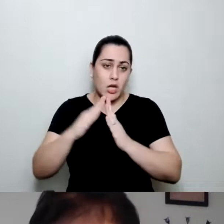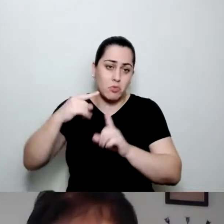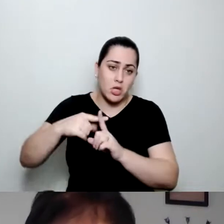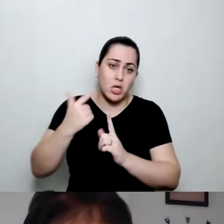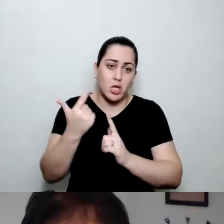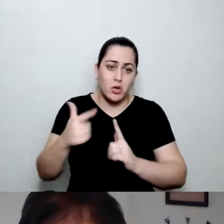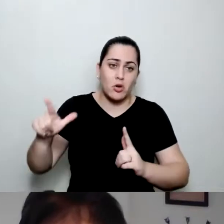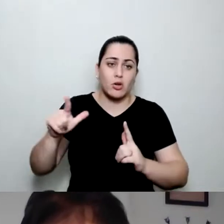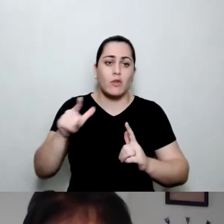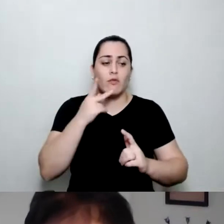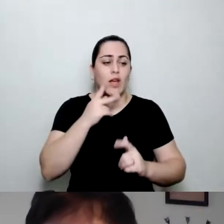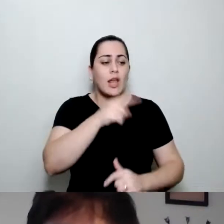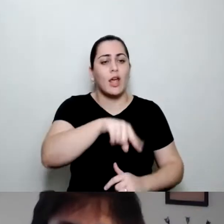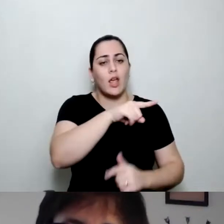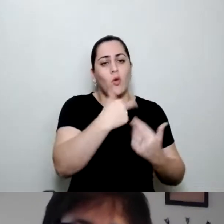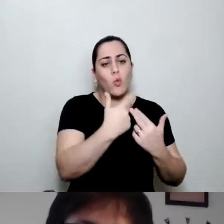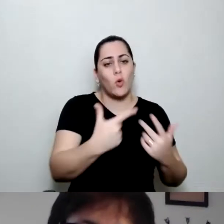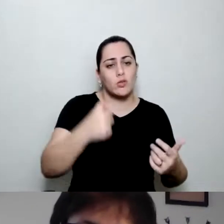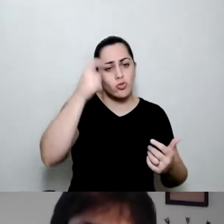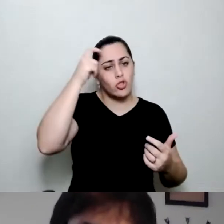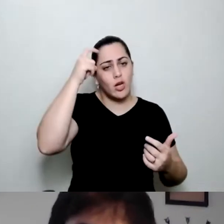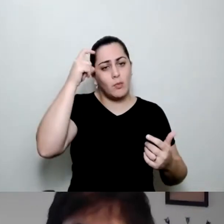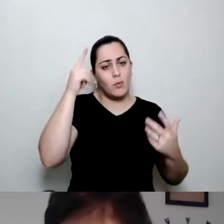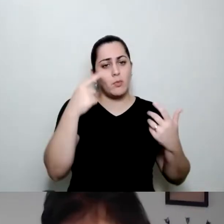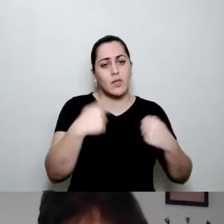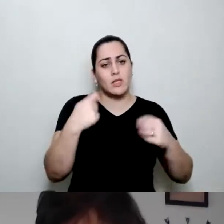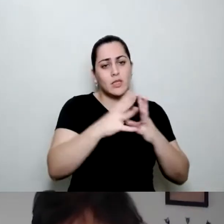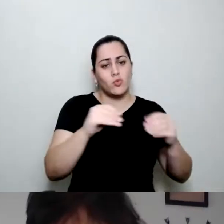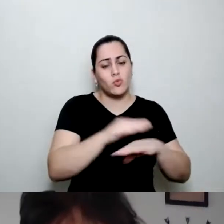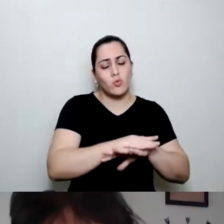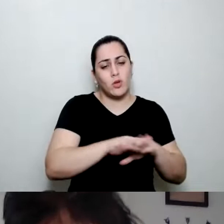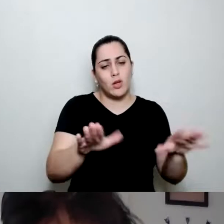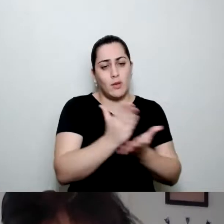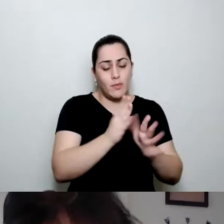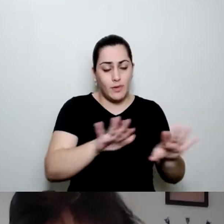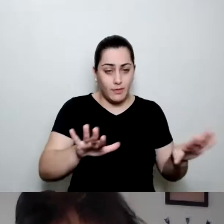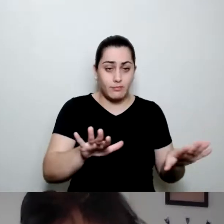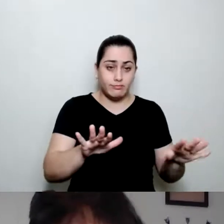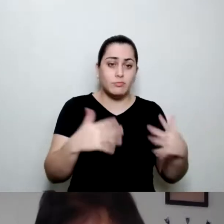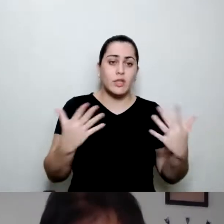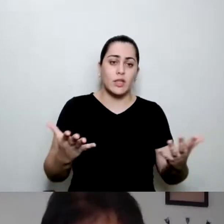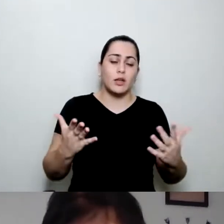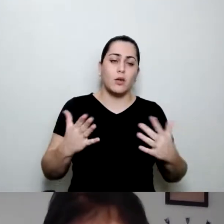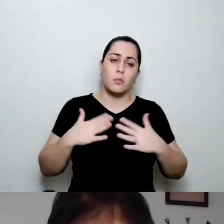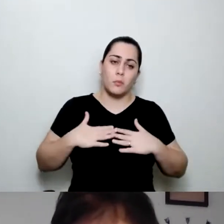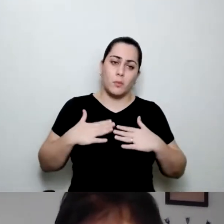do diabo e tendo que desaparecer da face da terra o mais rápido possível. Então, assim, para mim é